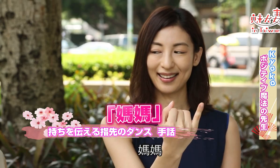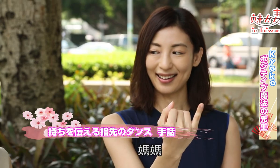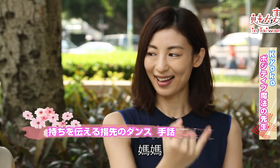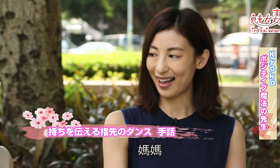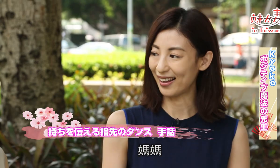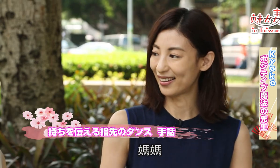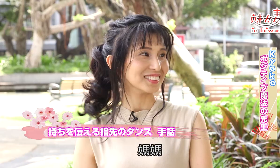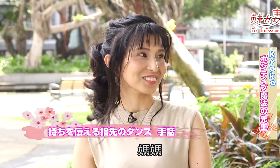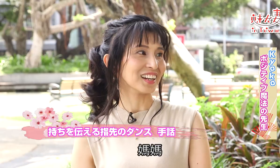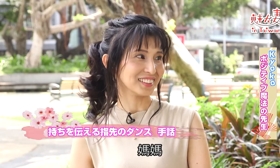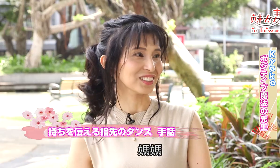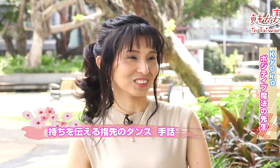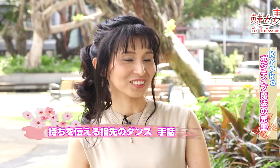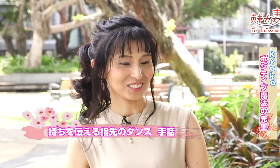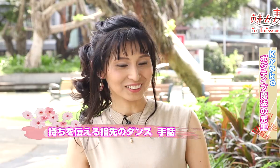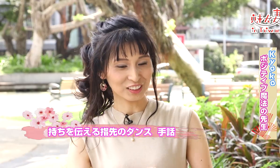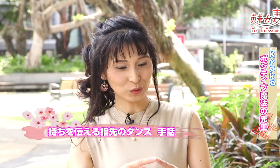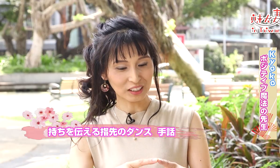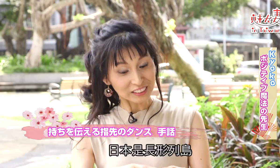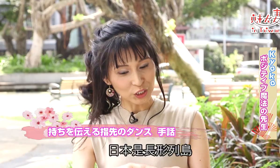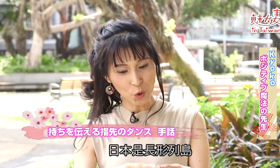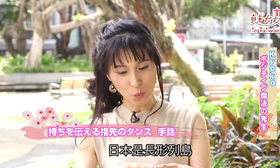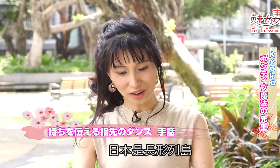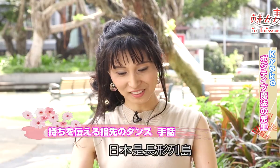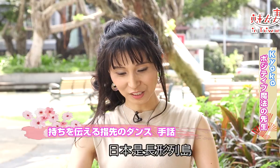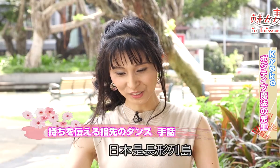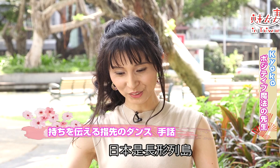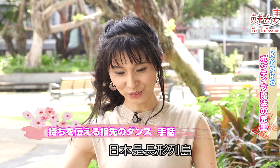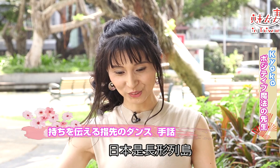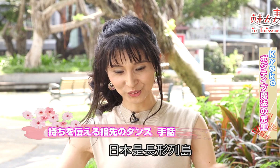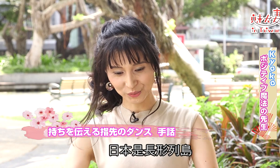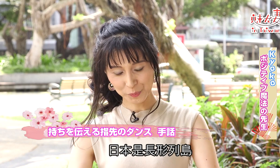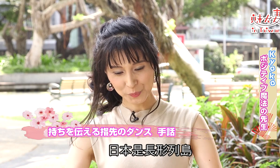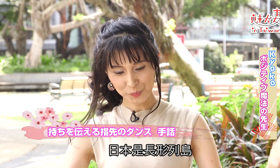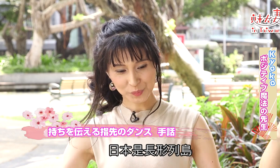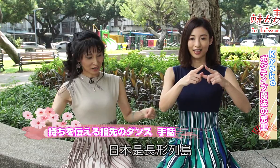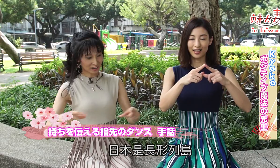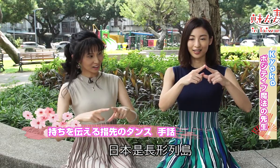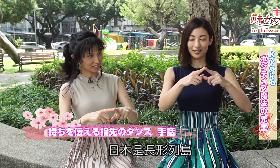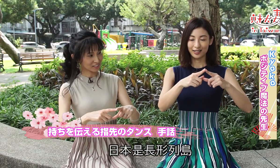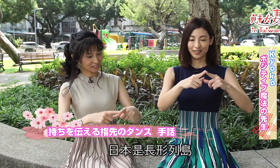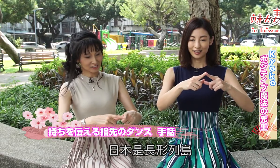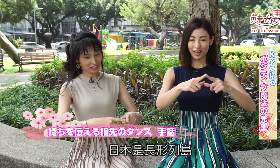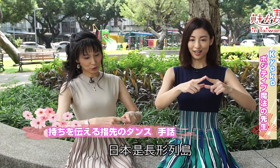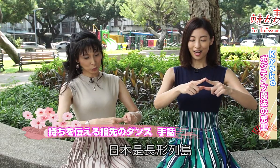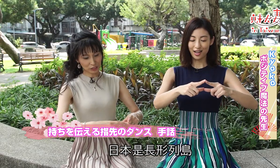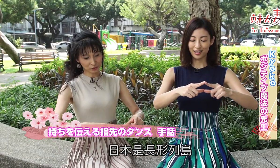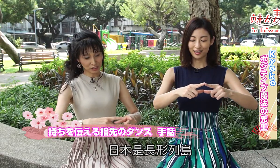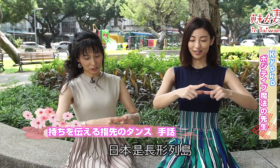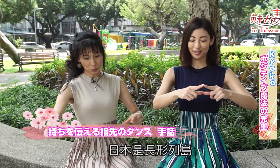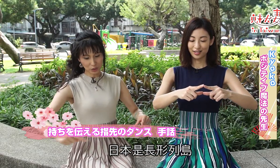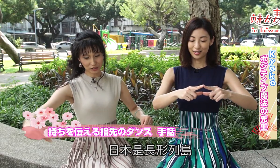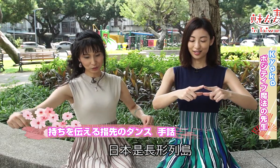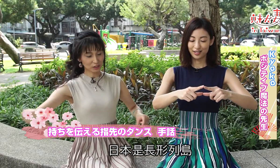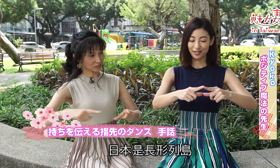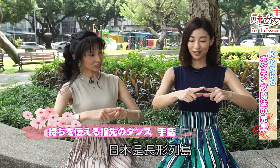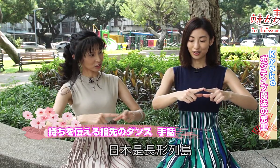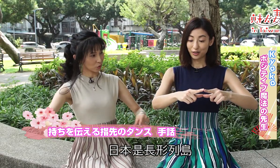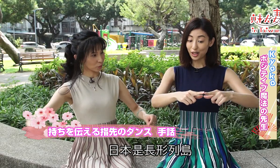ていうのを、はい、とかなどなど、あとは日本はちなみにこういう長い列島なので日本列島を表して日本、 日本